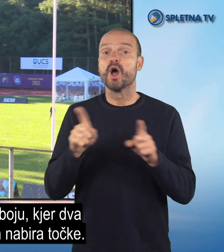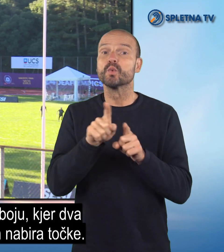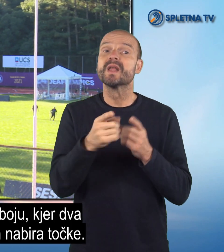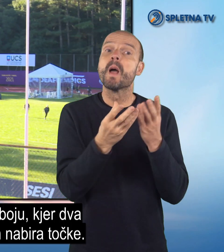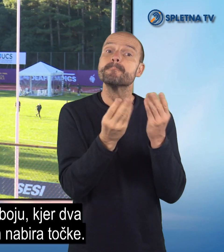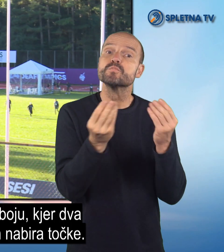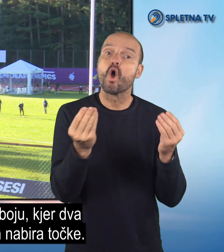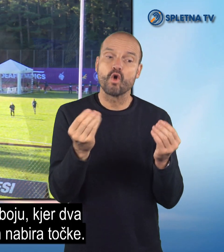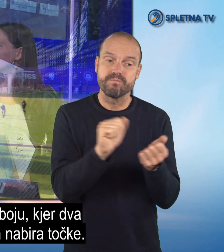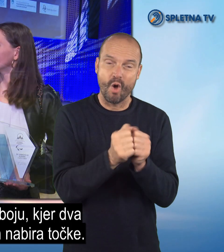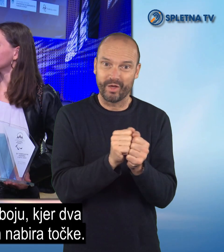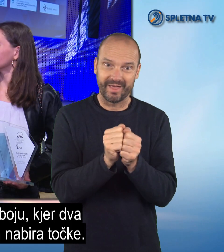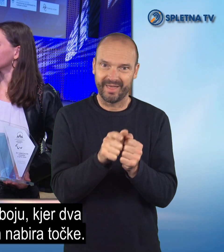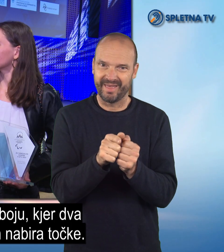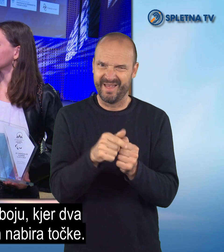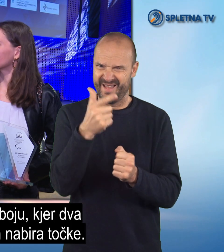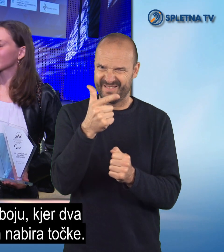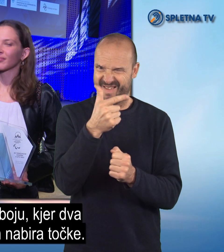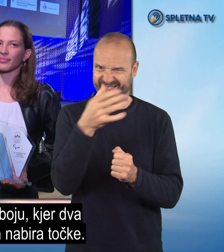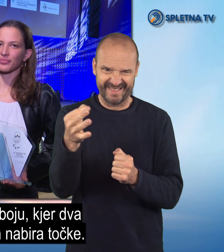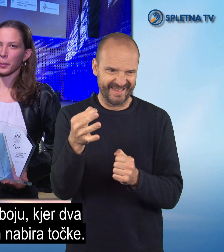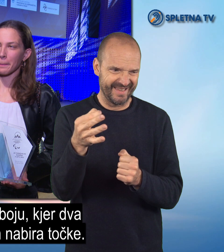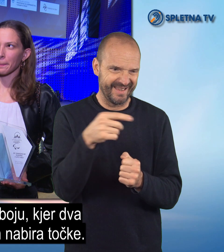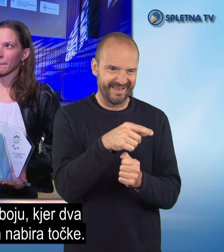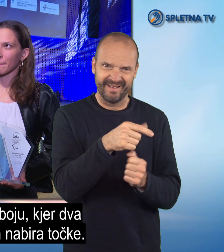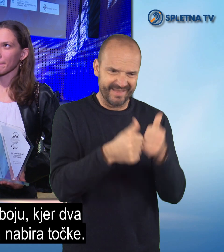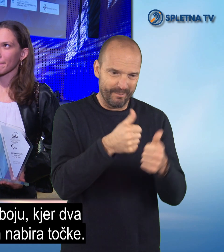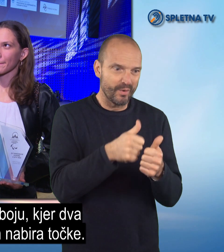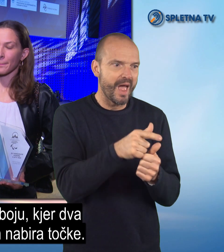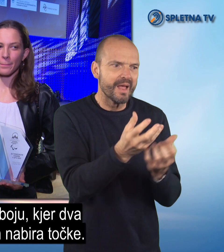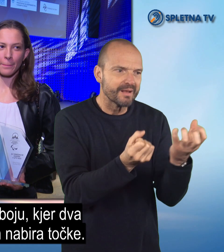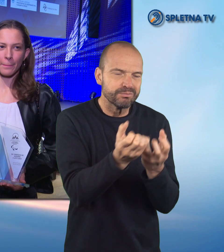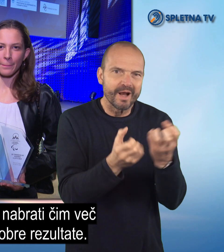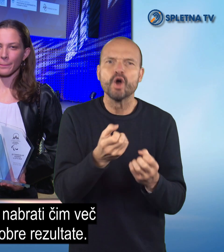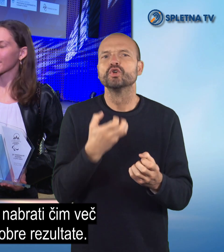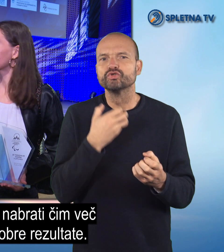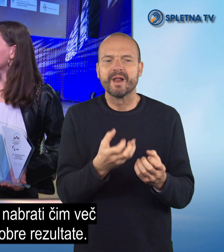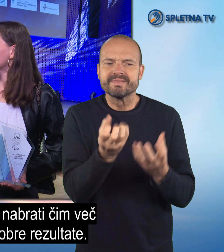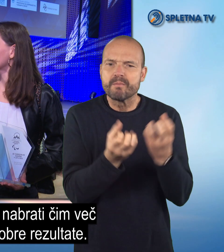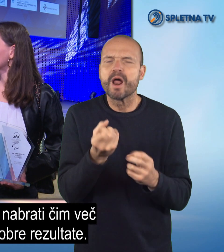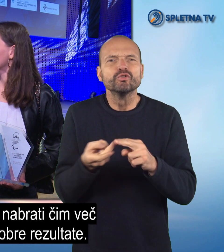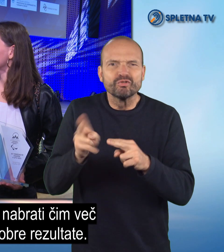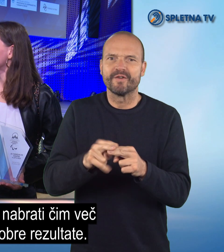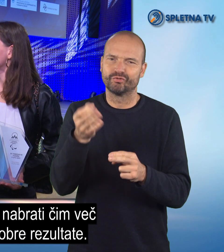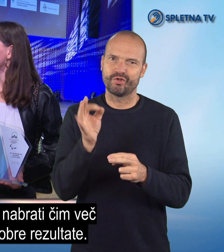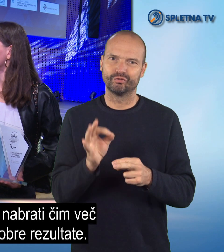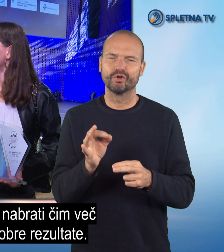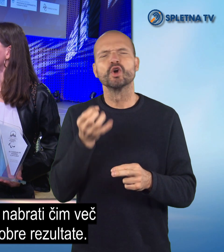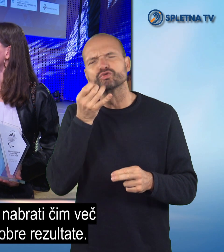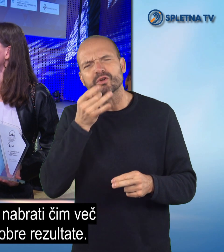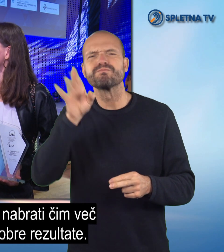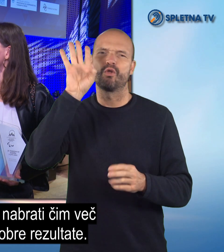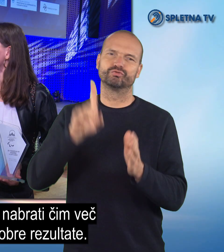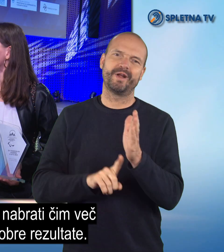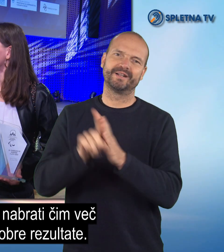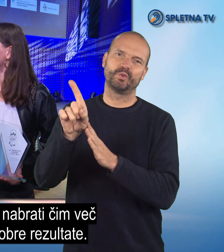In tudi v mnogoboju, kjer 2 dni tekmuje in nabira točke, je dobra in želi nabrati čim več točk in